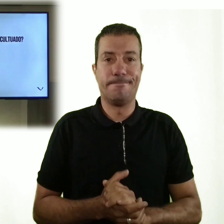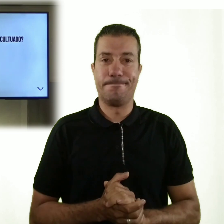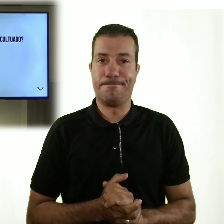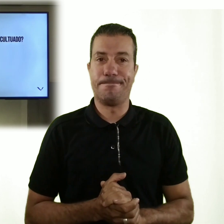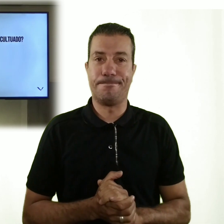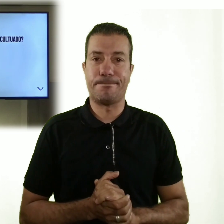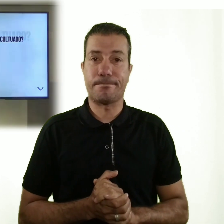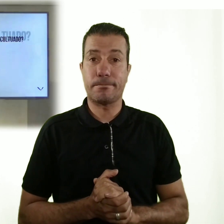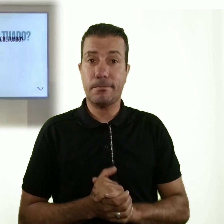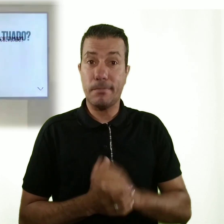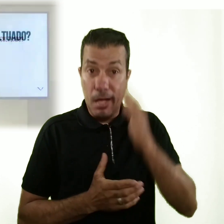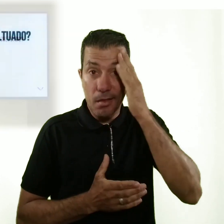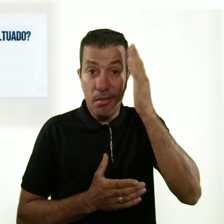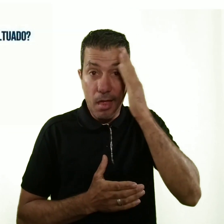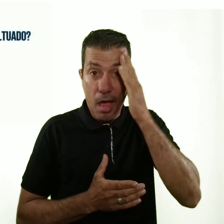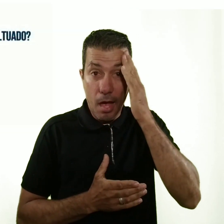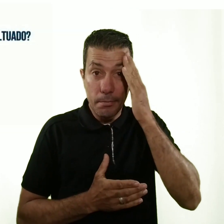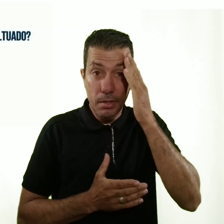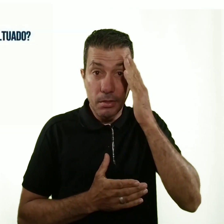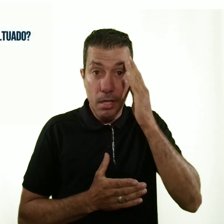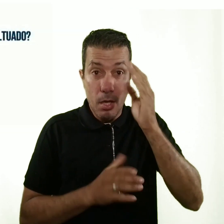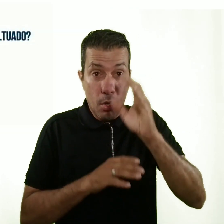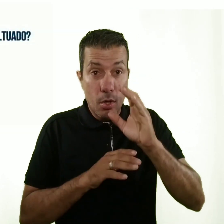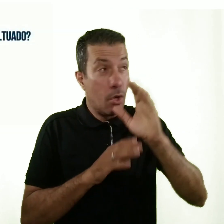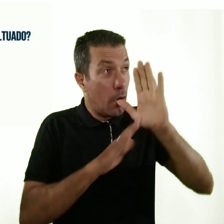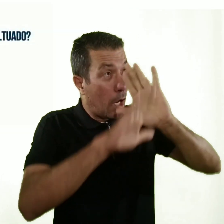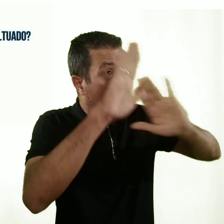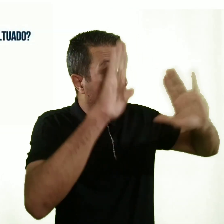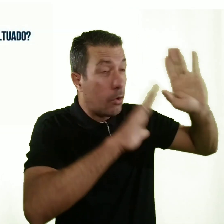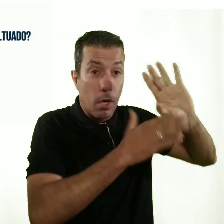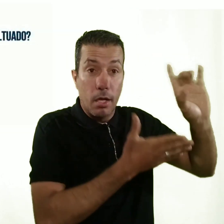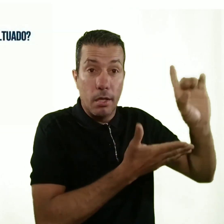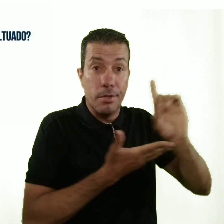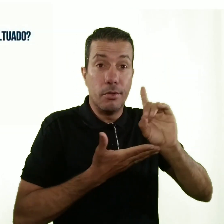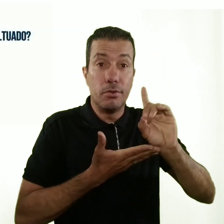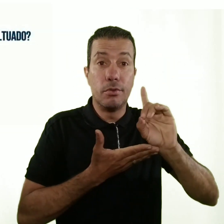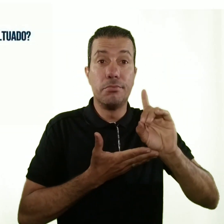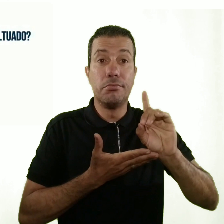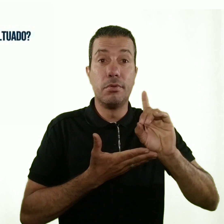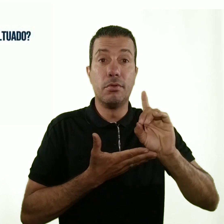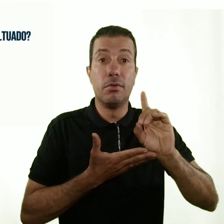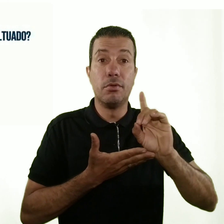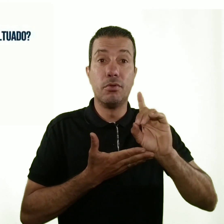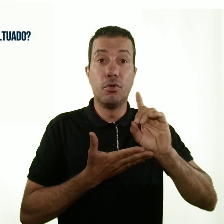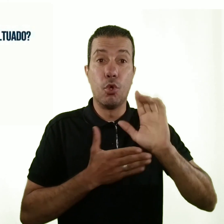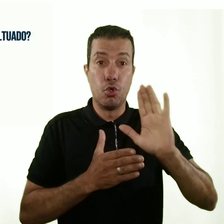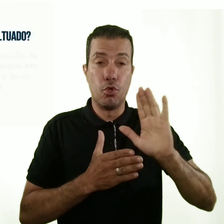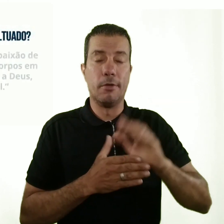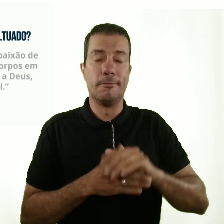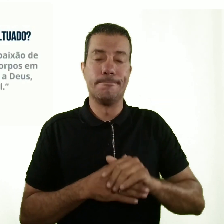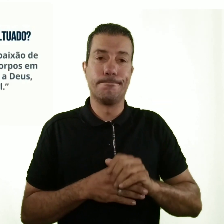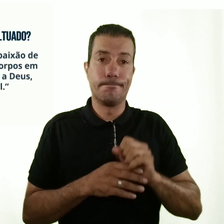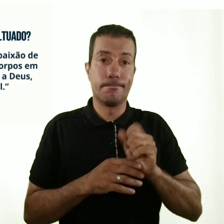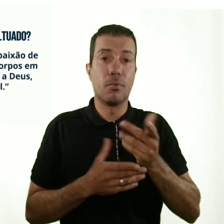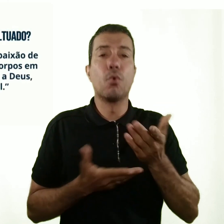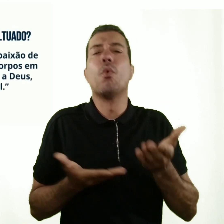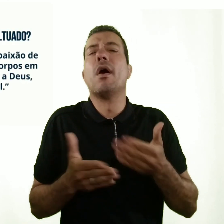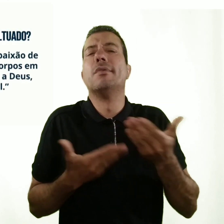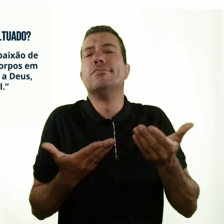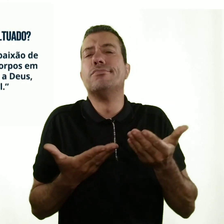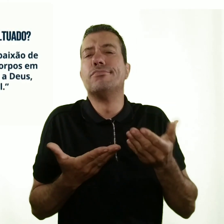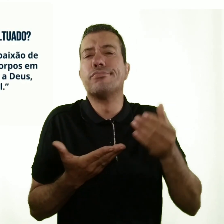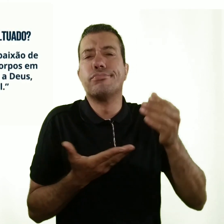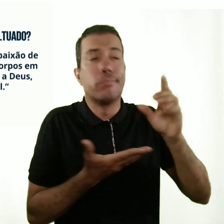Sabe qual é a maneira que ele quer ser cultuado? Eu acho que pode ficar só aqui agora. E só voltar para mim quando eu pedir, pode ser? Então vamos